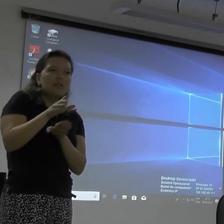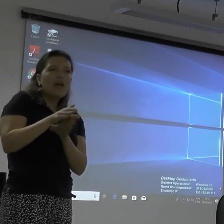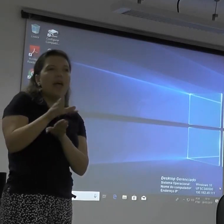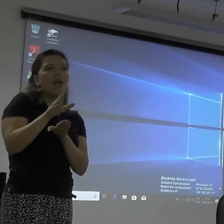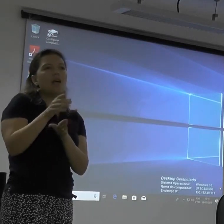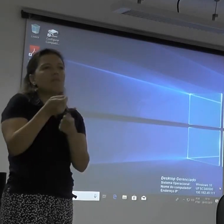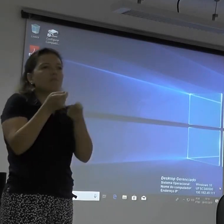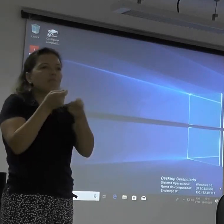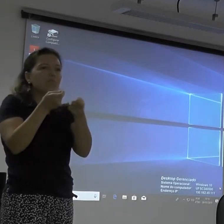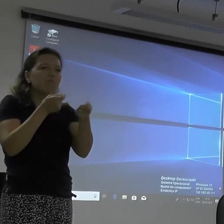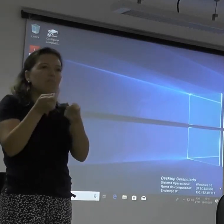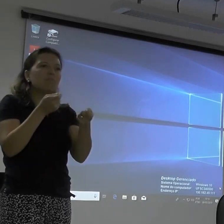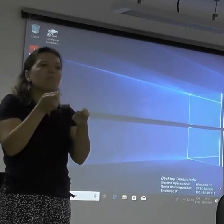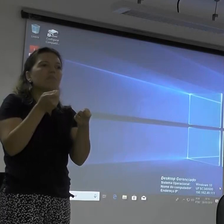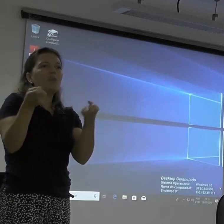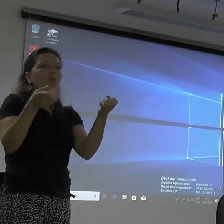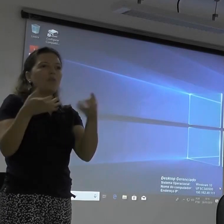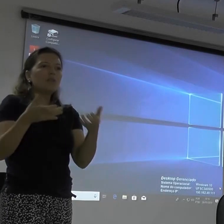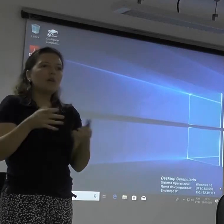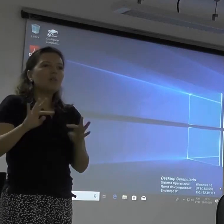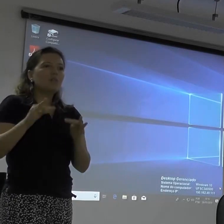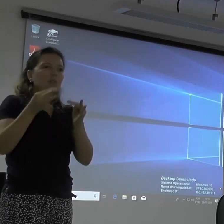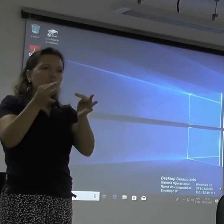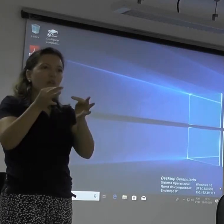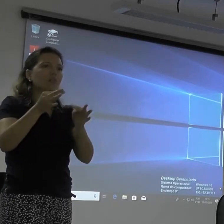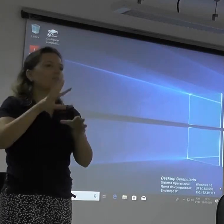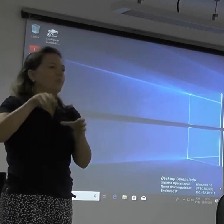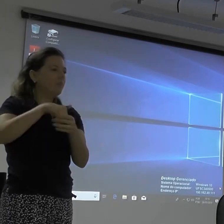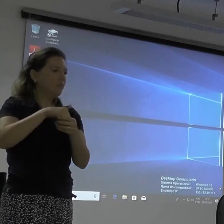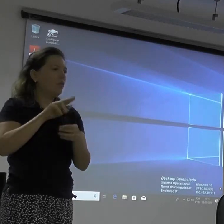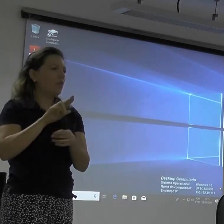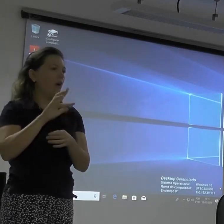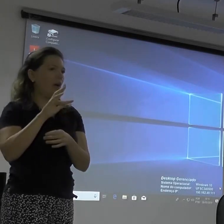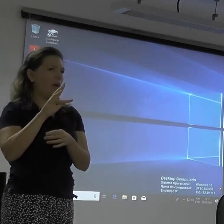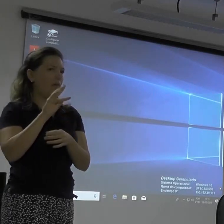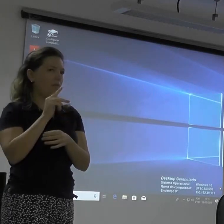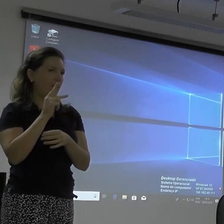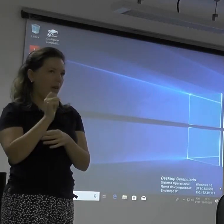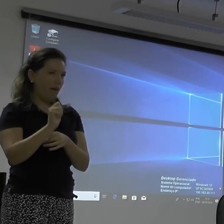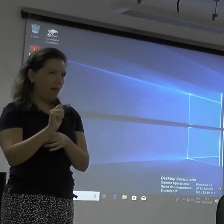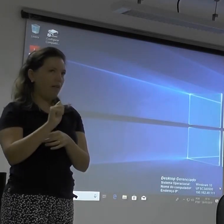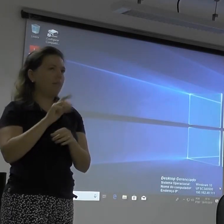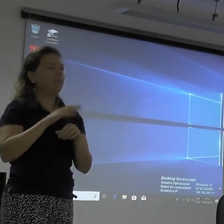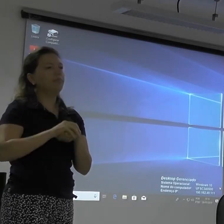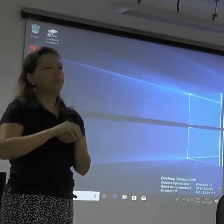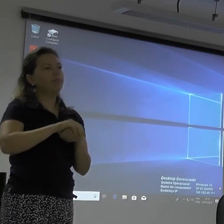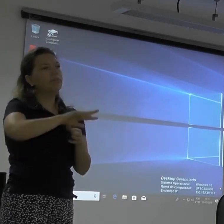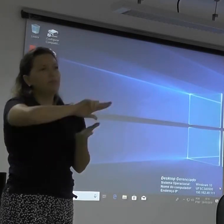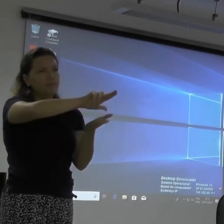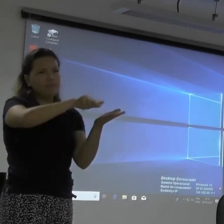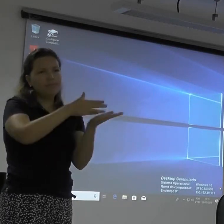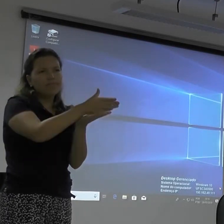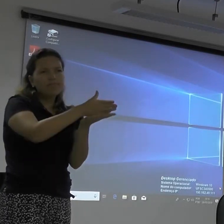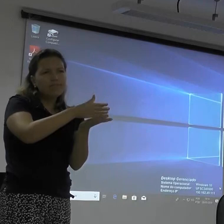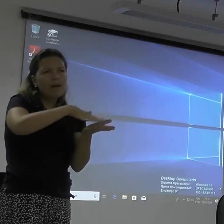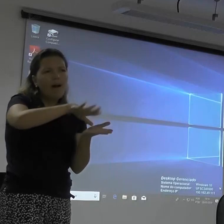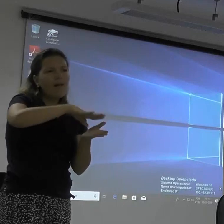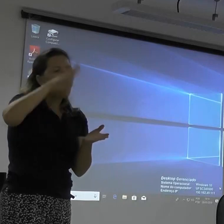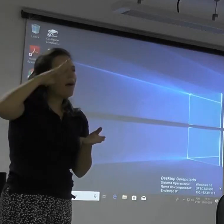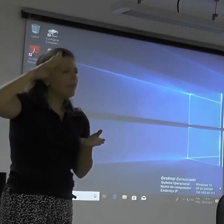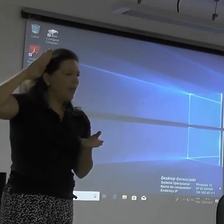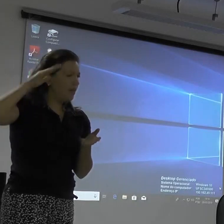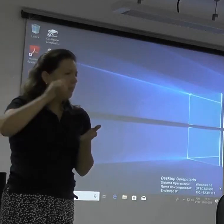Tecnológica da Universidade Federal do Pará e do Conselho Gestor do Sistema Integrado de Gestão de Atividades Acadêmicas. Publicou